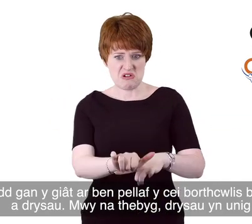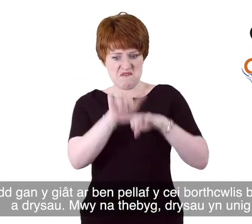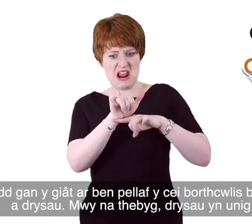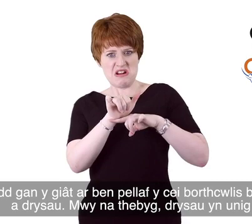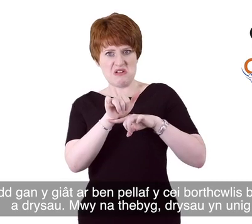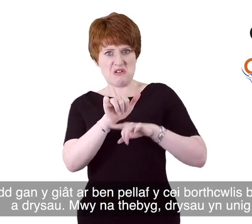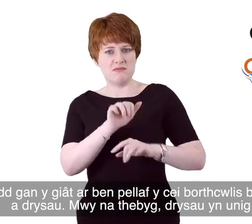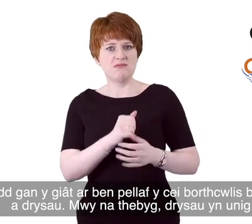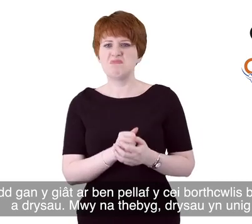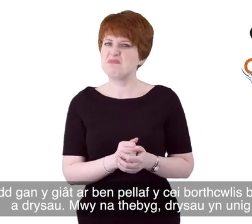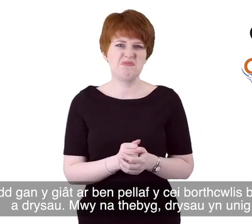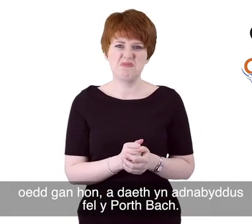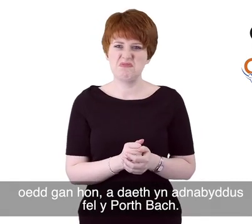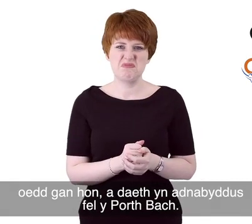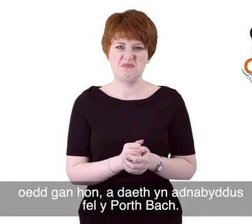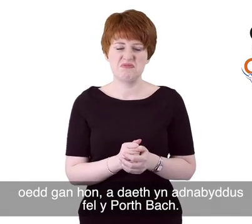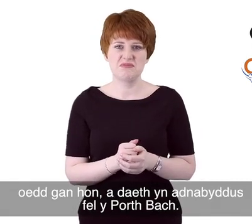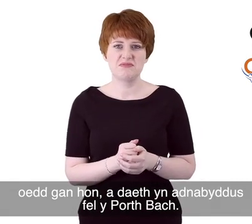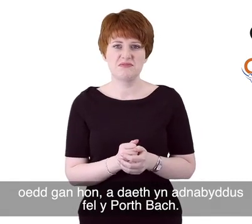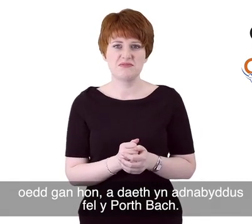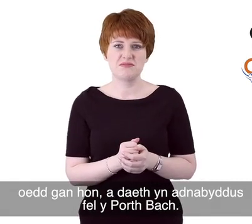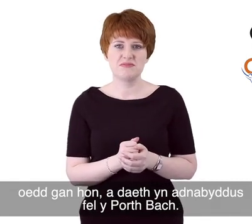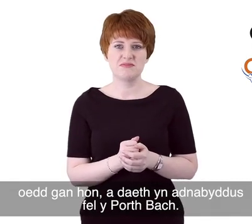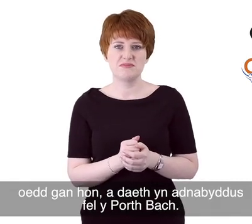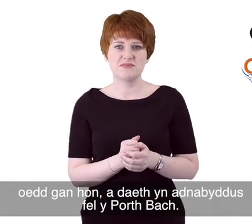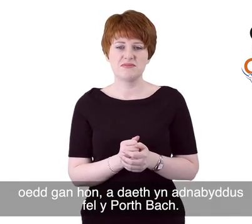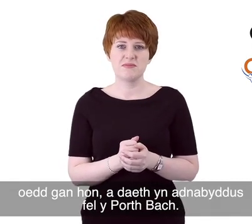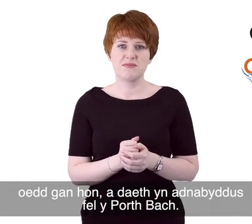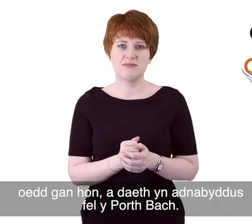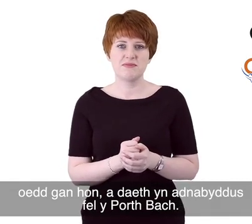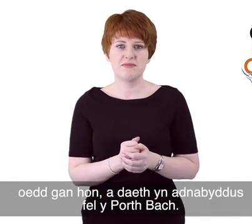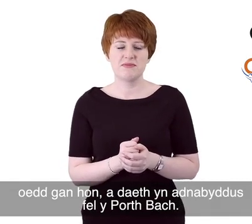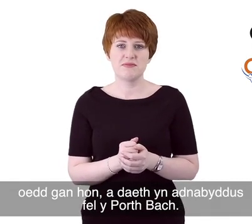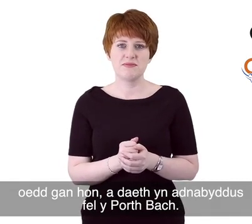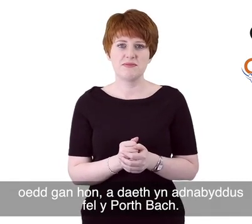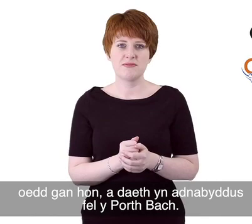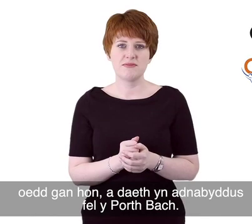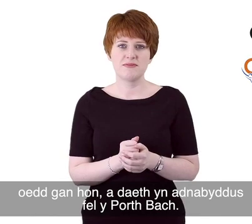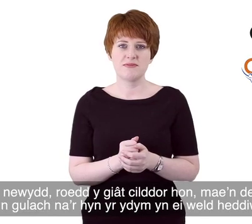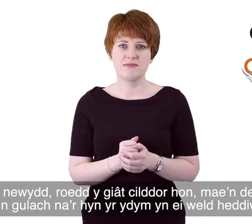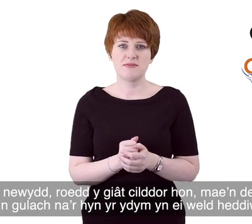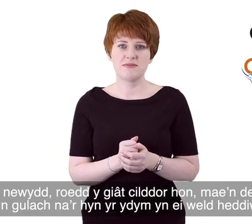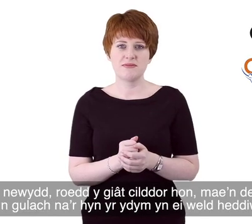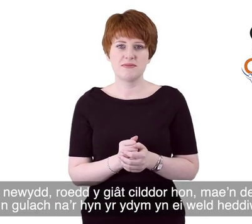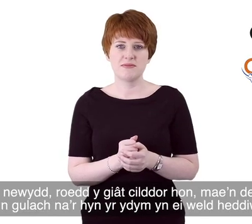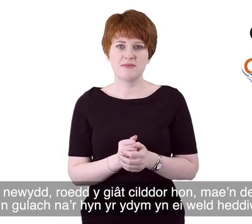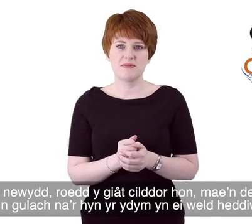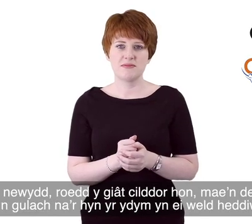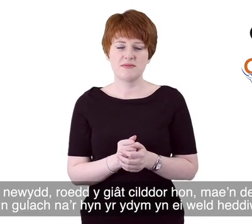thebyg, drysau yn unig oedd gan hon, a daeth yn adnabyddus fel y porth bach. Yn newydd, roedd y giat